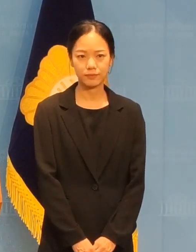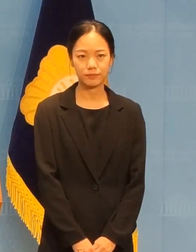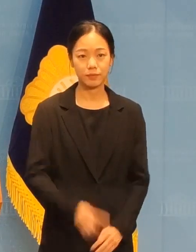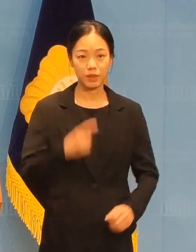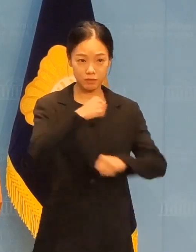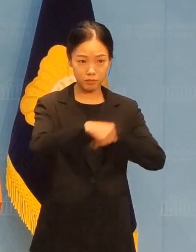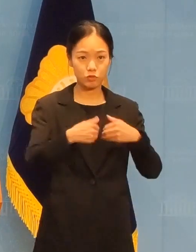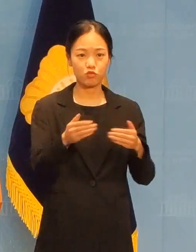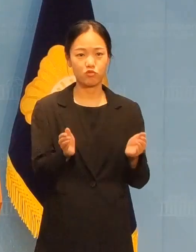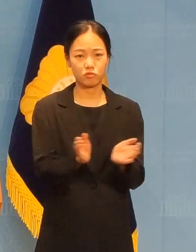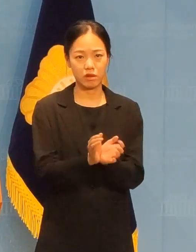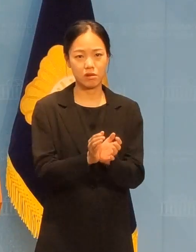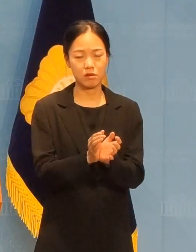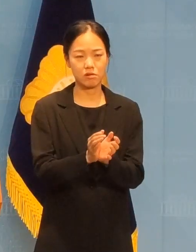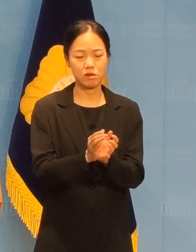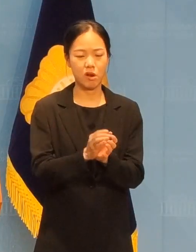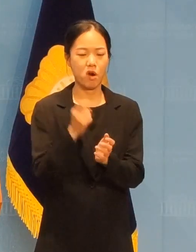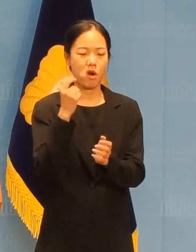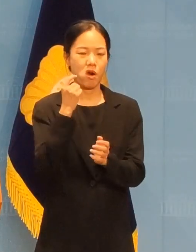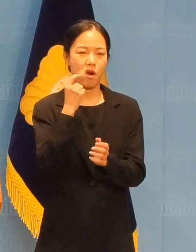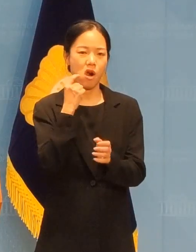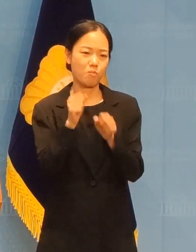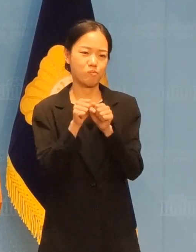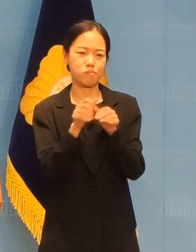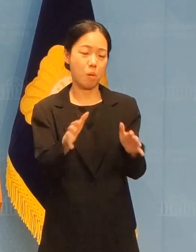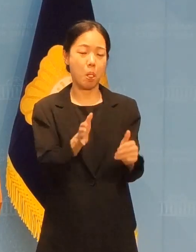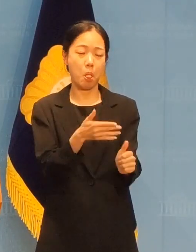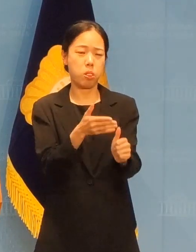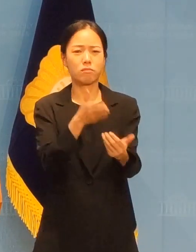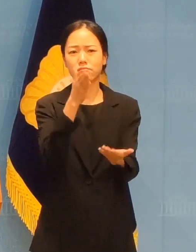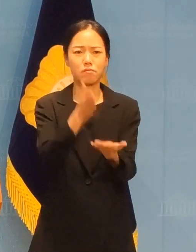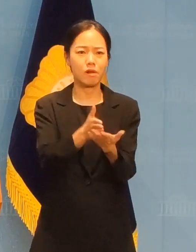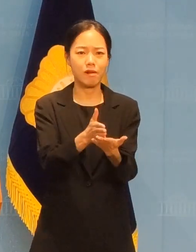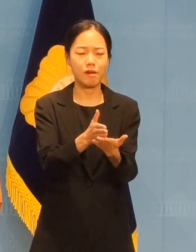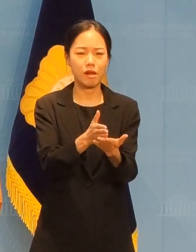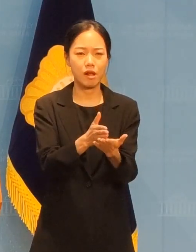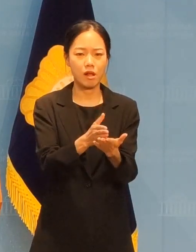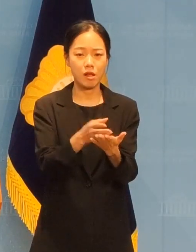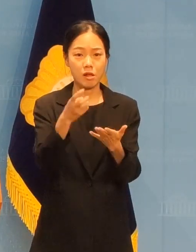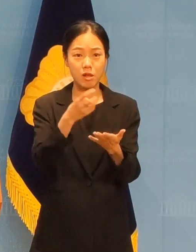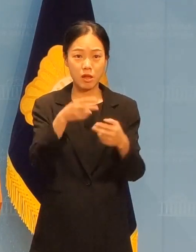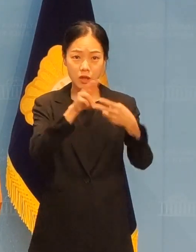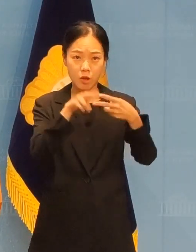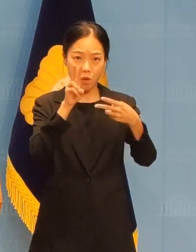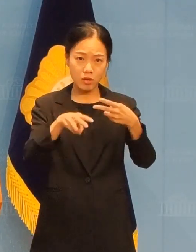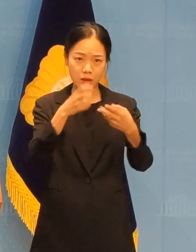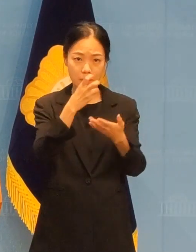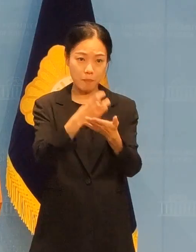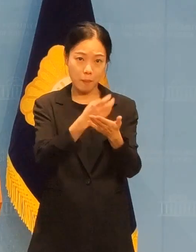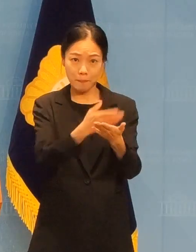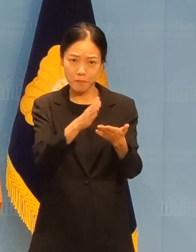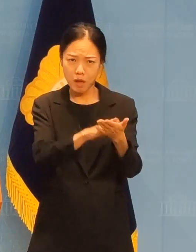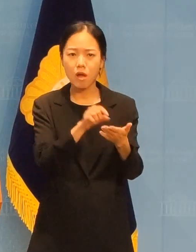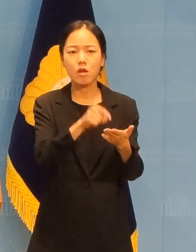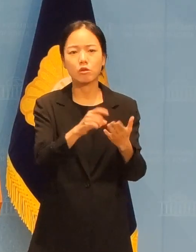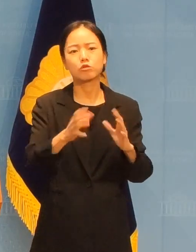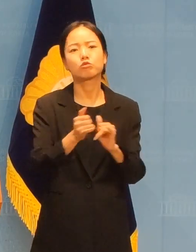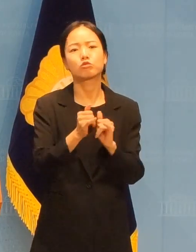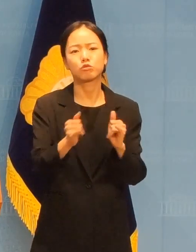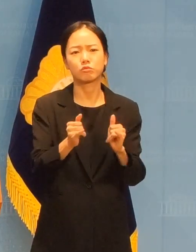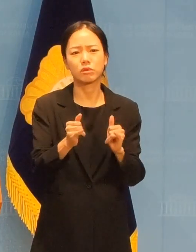민주당 혹세 무민을 멈추십시오. 형사사법 제도는 국민의 생명과 안전을 지키는